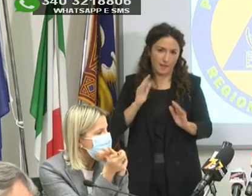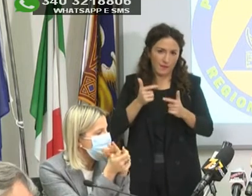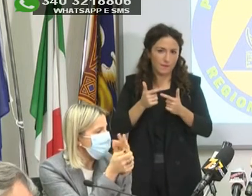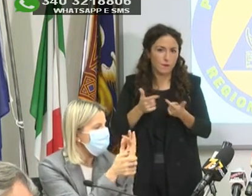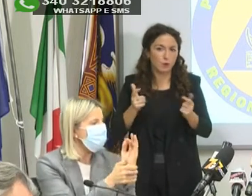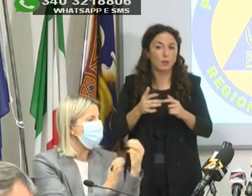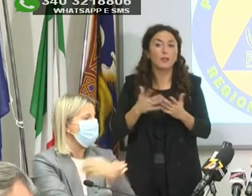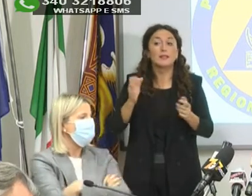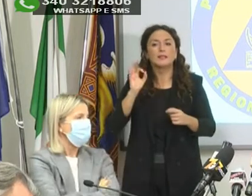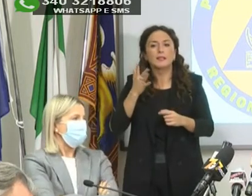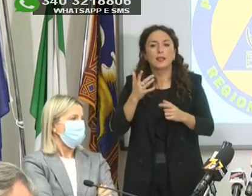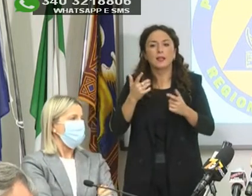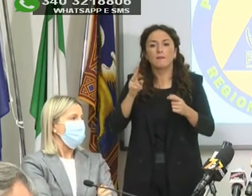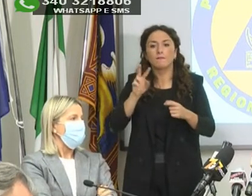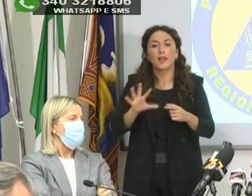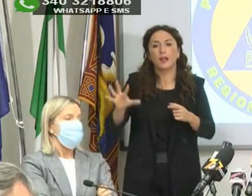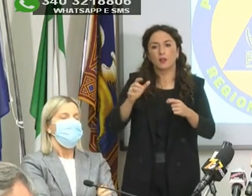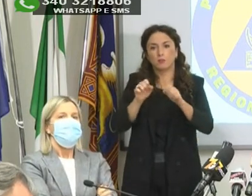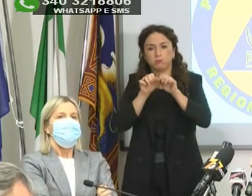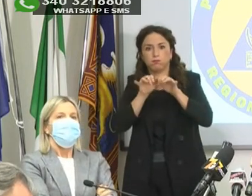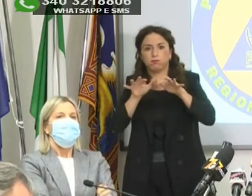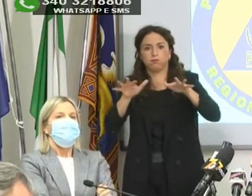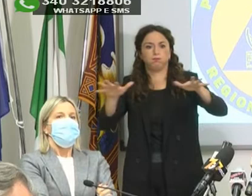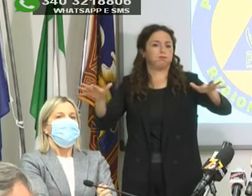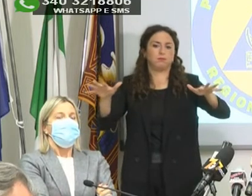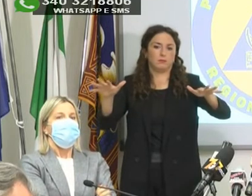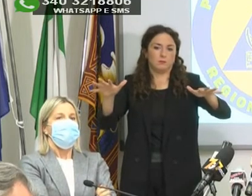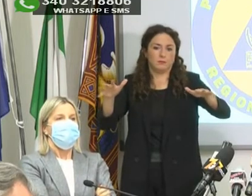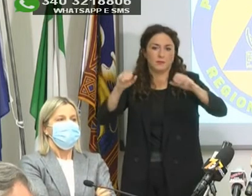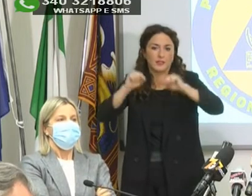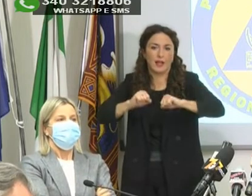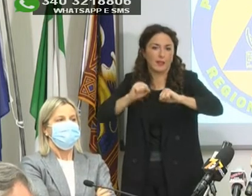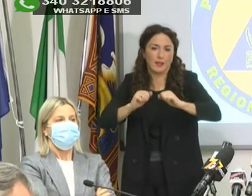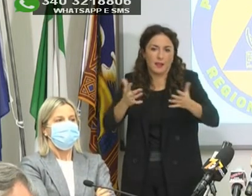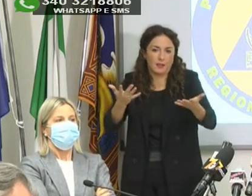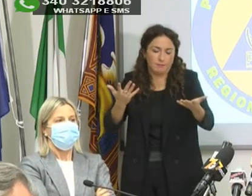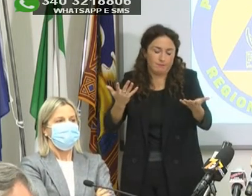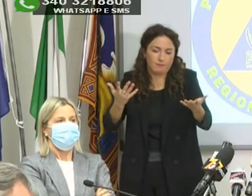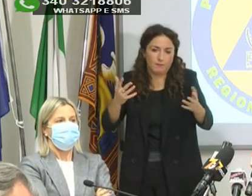diventa un lazzaretto il Veneto non c'è ospedale che tenga, non c'è sanità al mondo che tenga. Ma